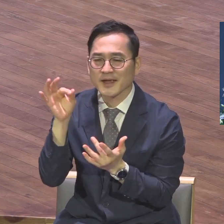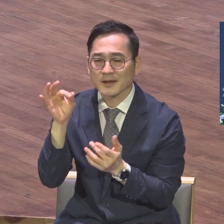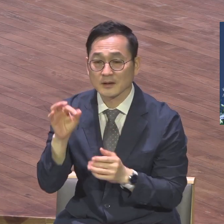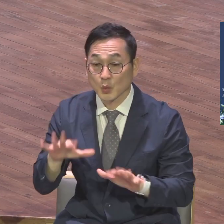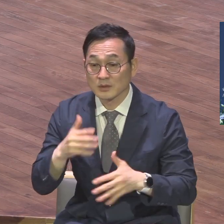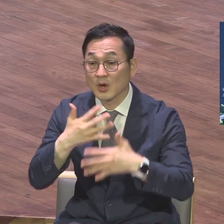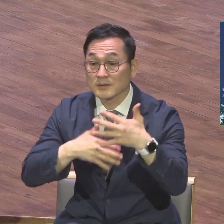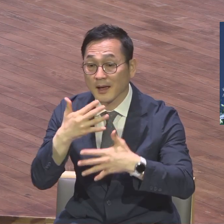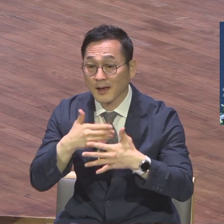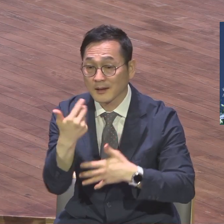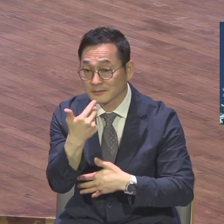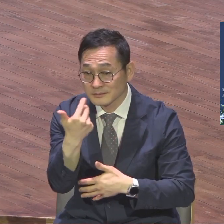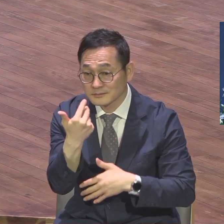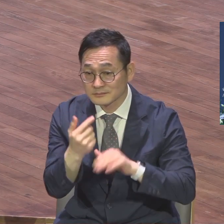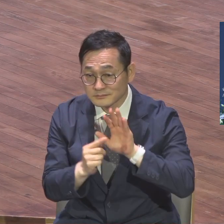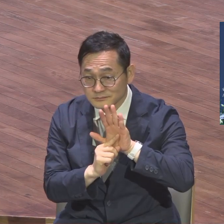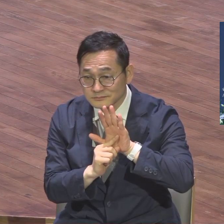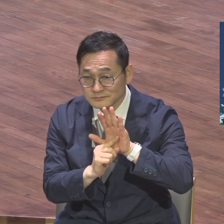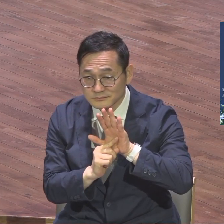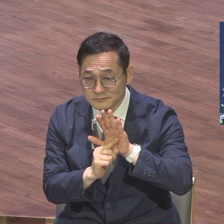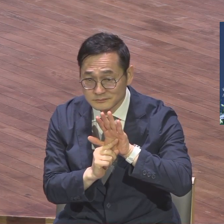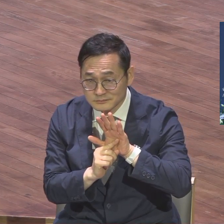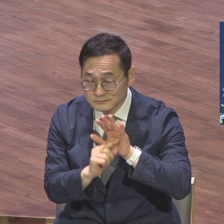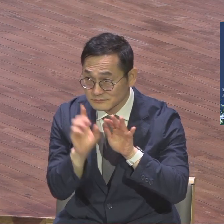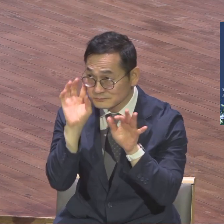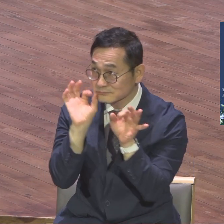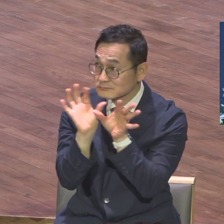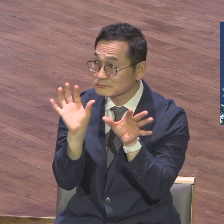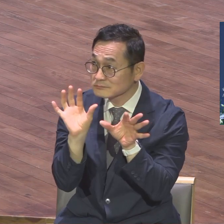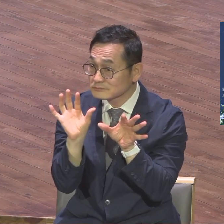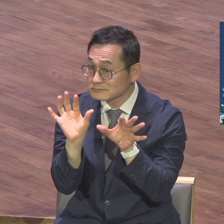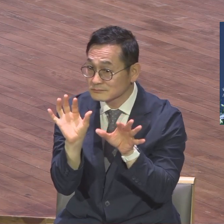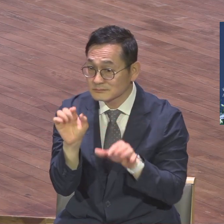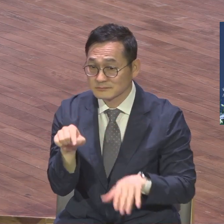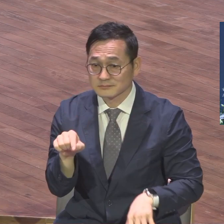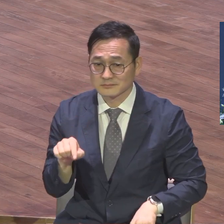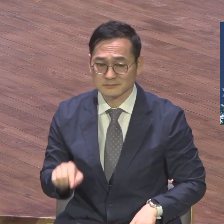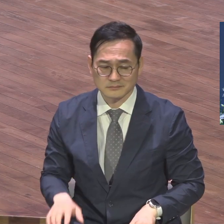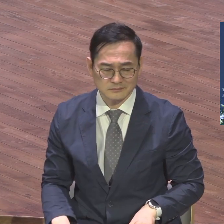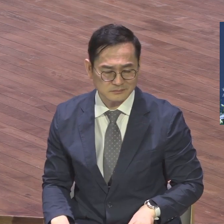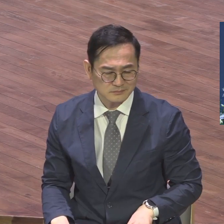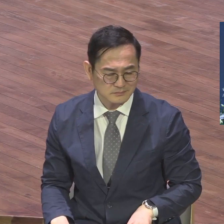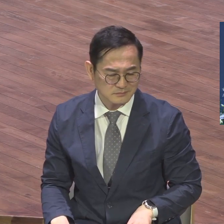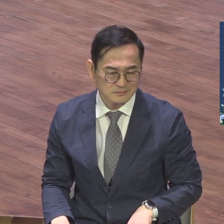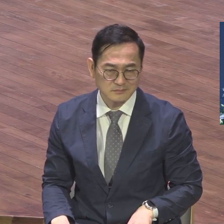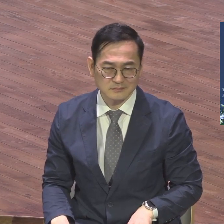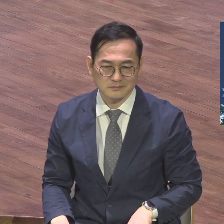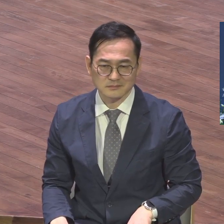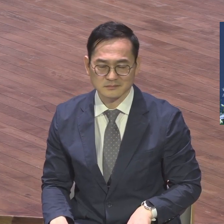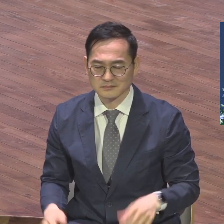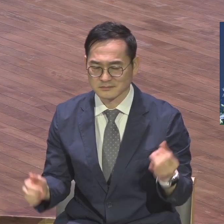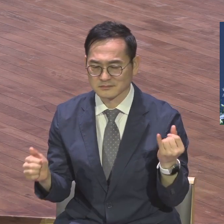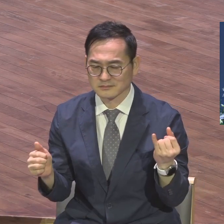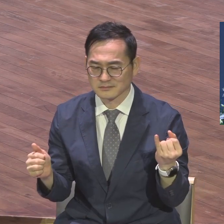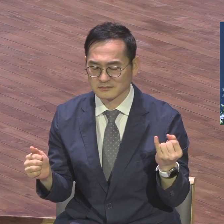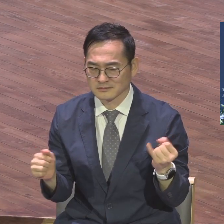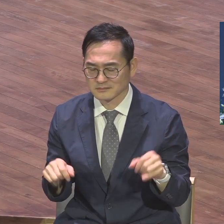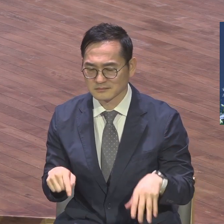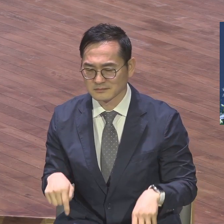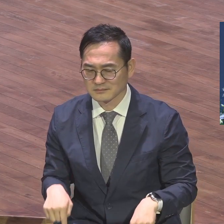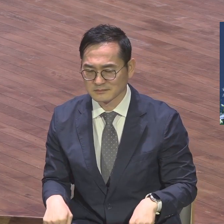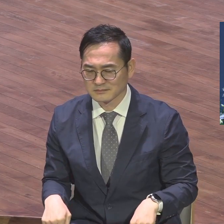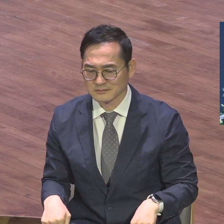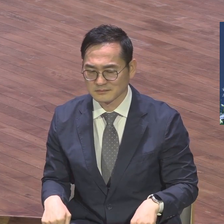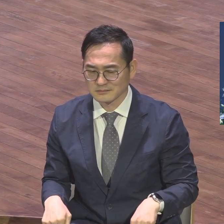영상을 통해서 오늘 성도님을 만나게 되는데 제가 개척 37년 만에 이렇게 공식적인